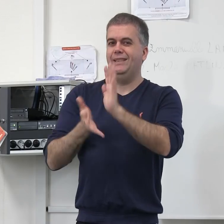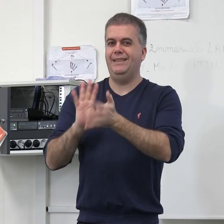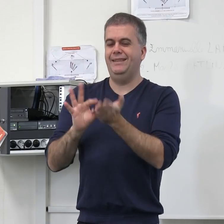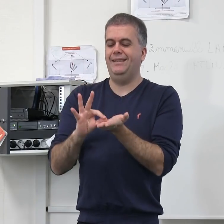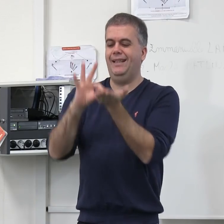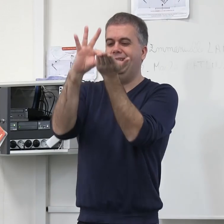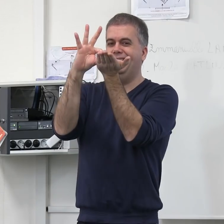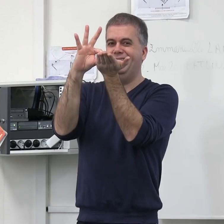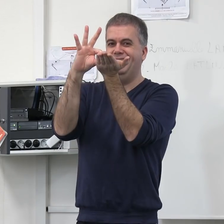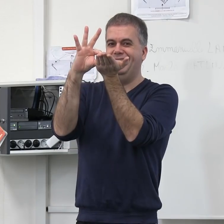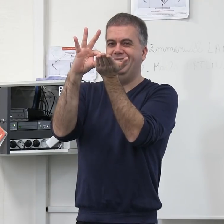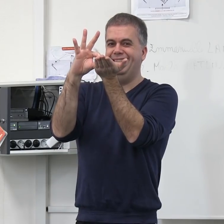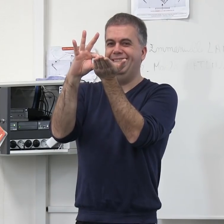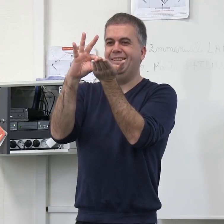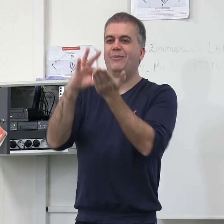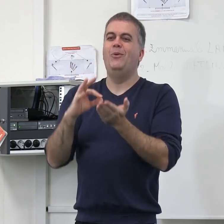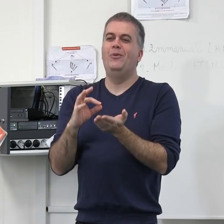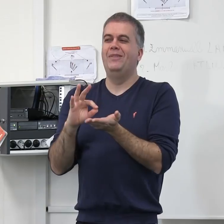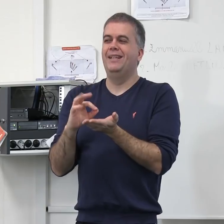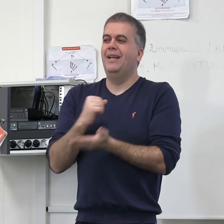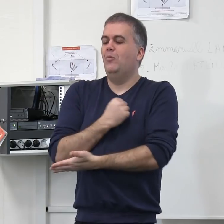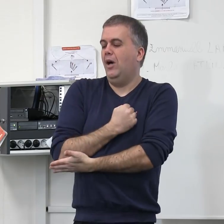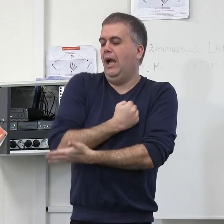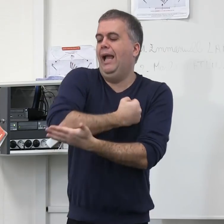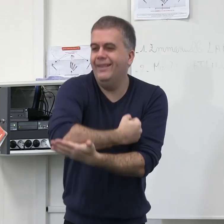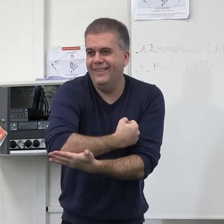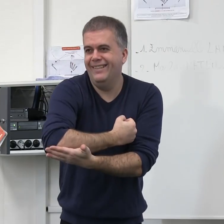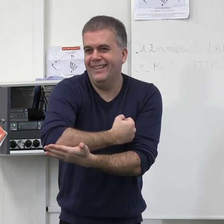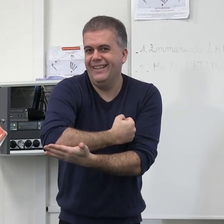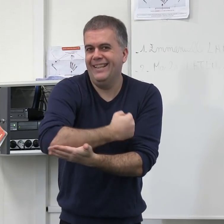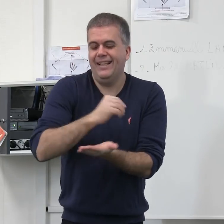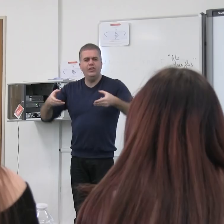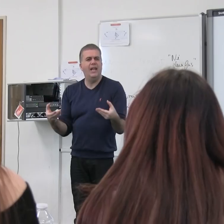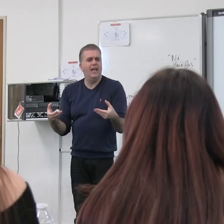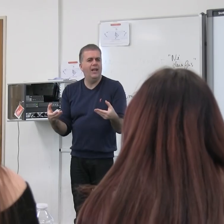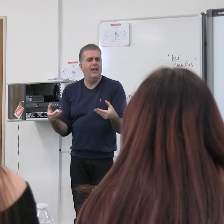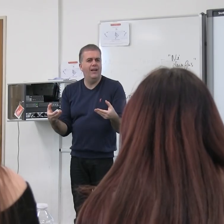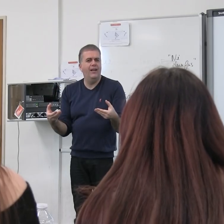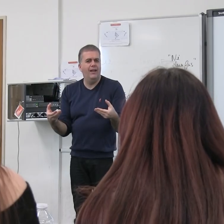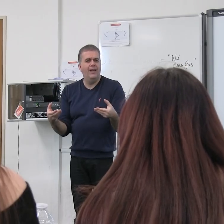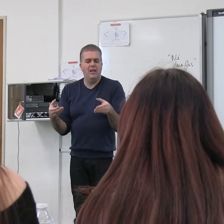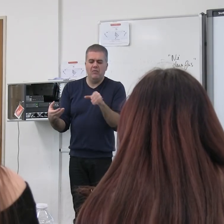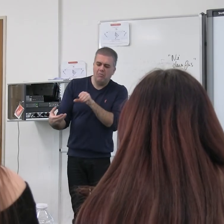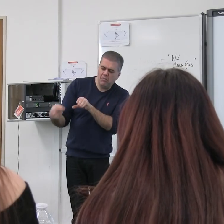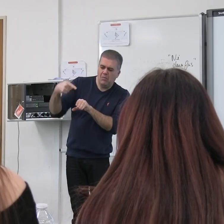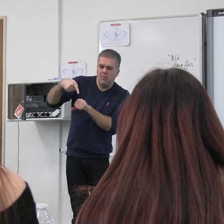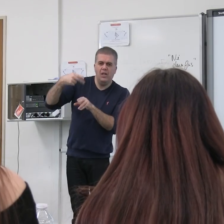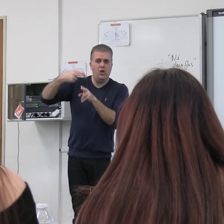supplémentaire ? Et bien pour embaucher, il faut un CAPES en langue des signes, donc un master suivi de la réussite au concours. Sauf que peu de personnes sordes font des études supérieures.